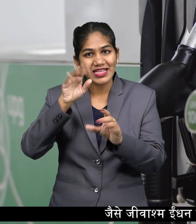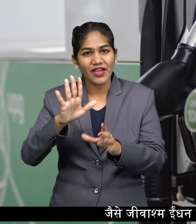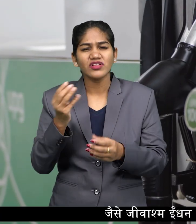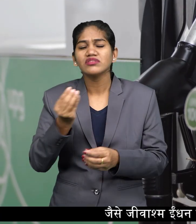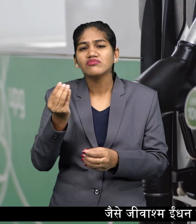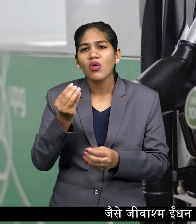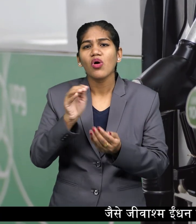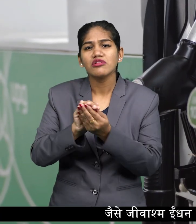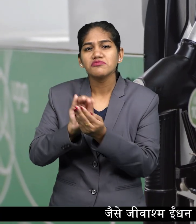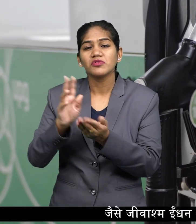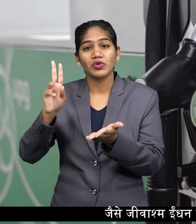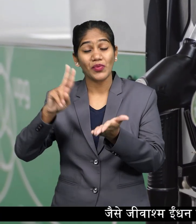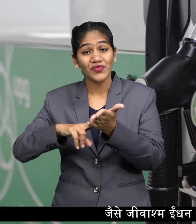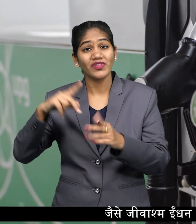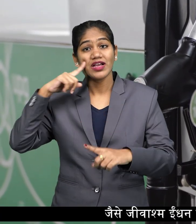हैं।